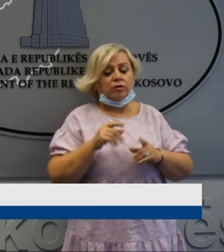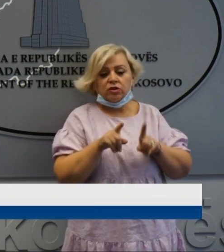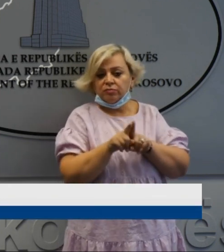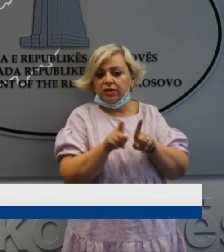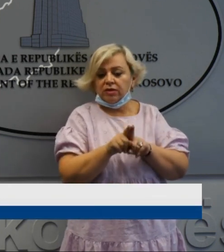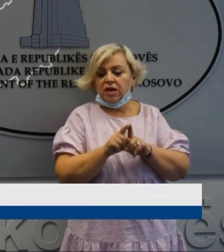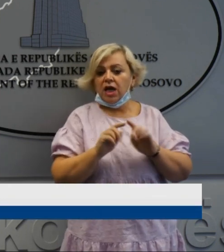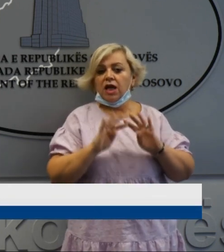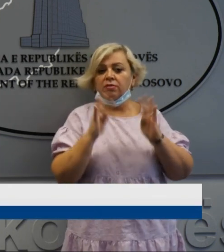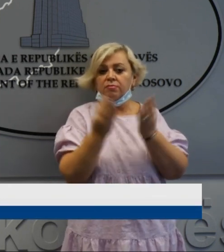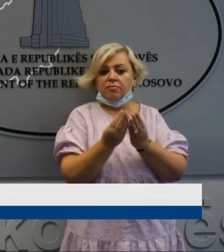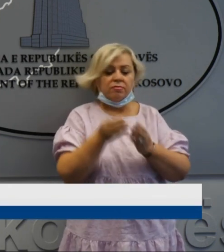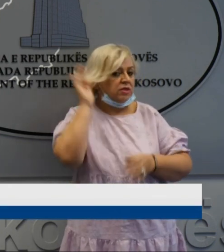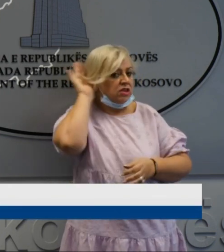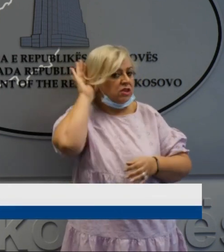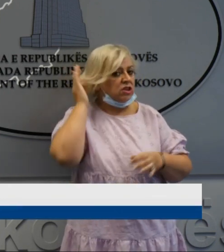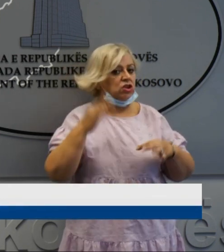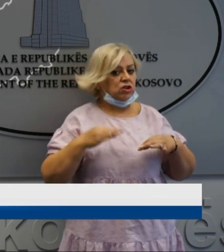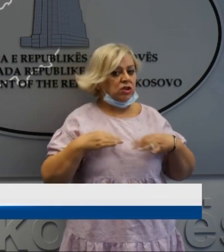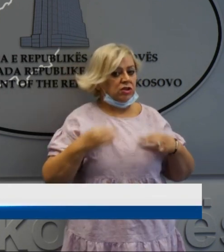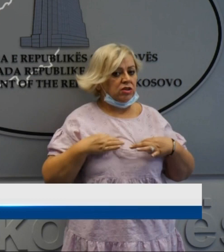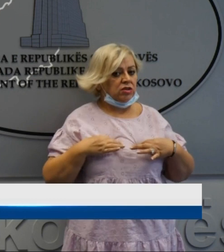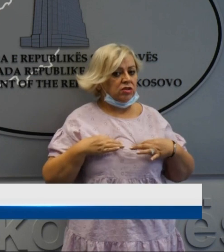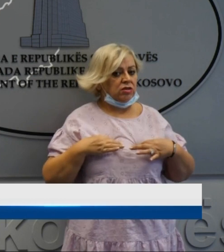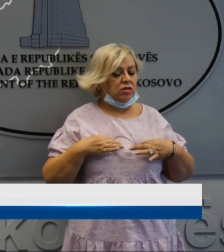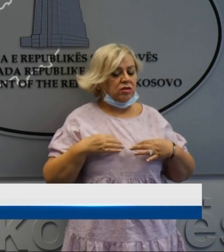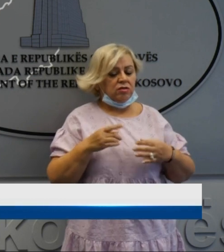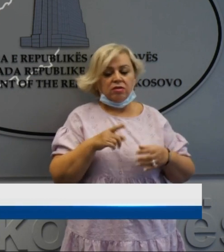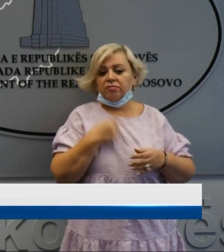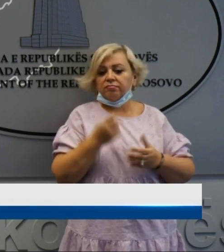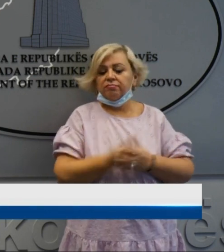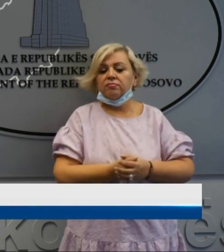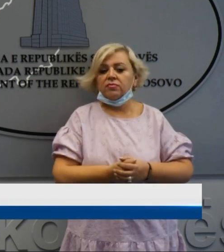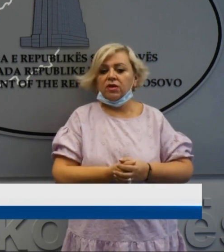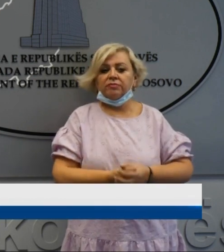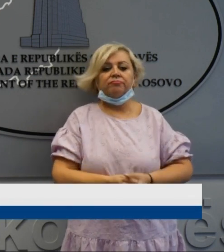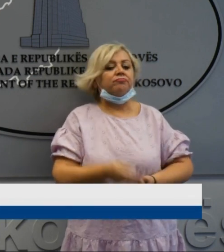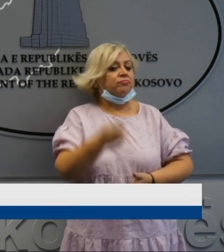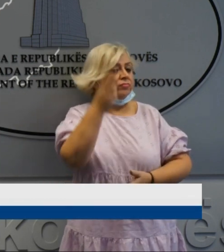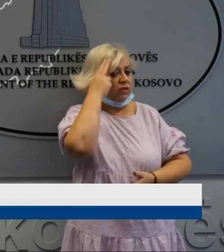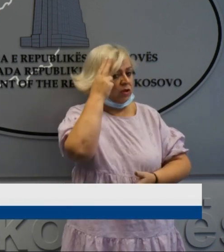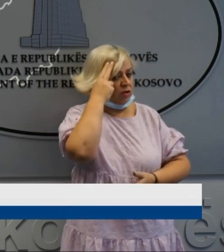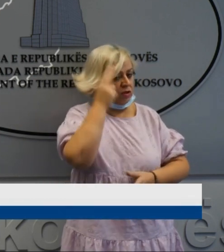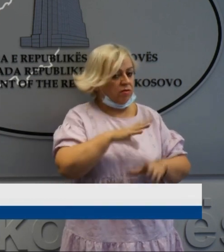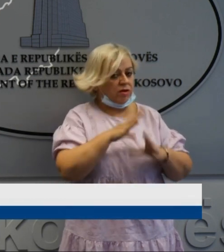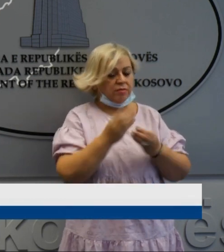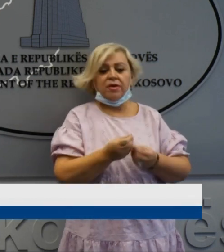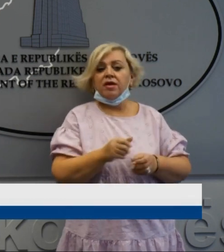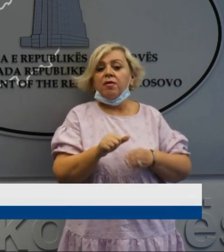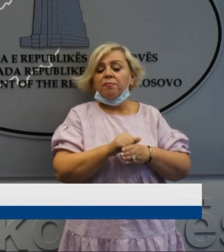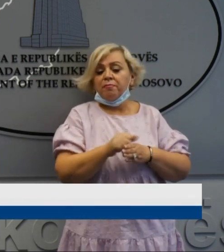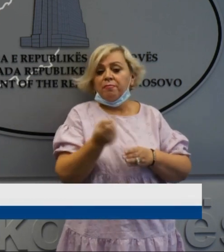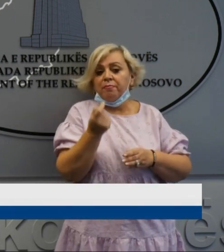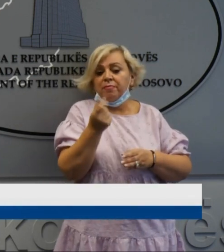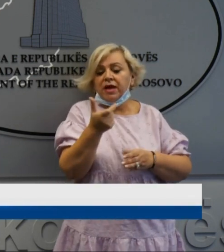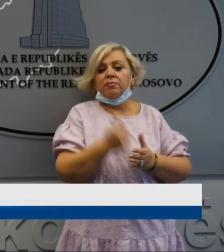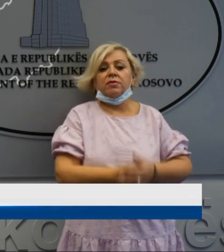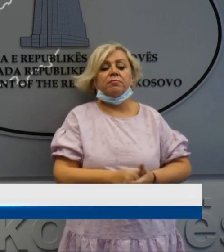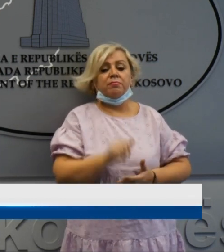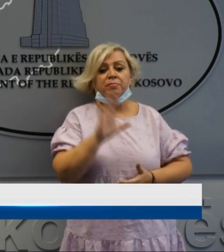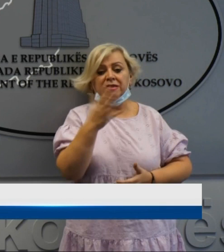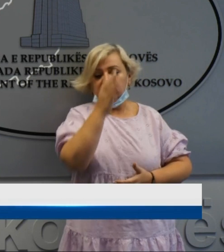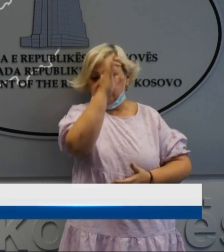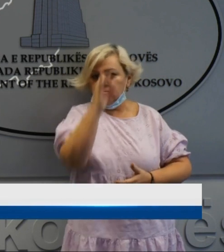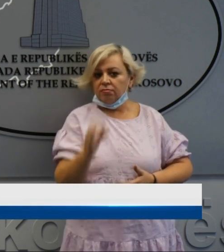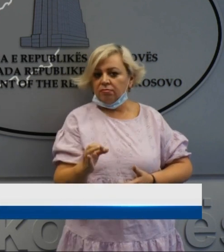dhe administratës në Ministrinë e Shëndetësisë, të cilve ju jam shumë mirënjohës që për pak muaj nga